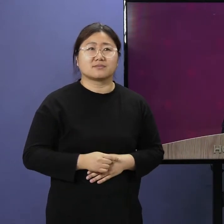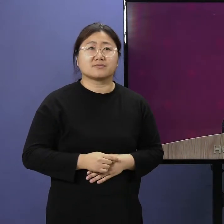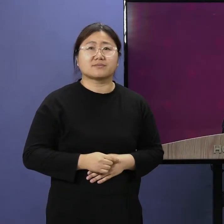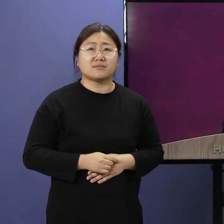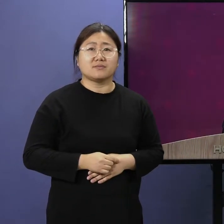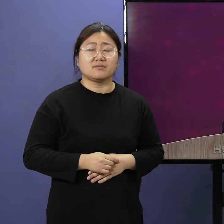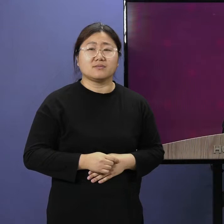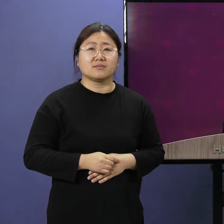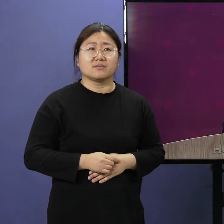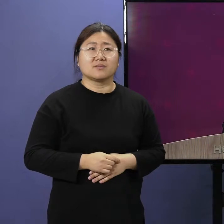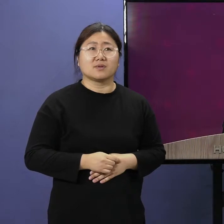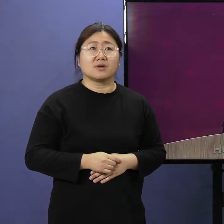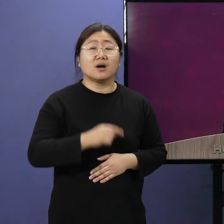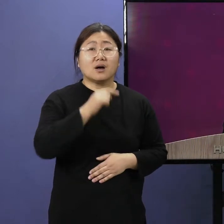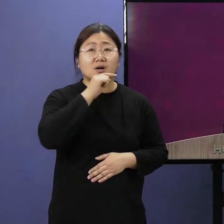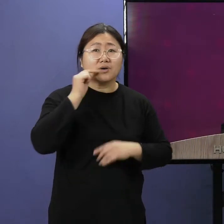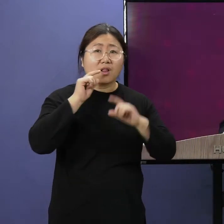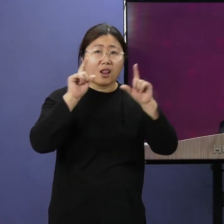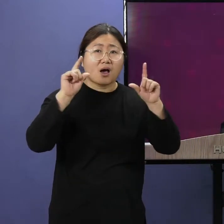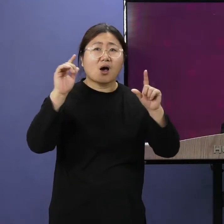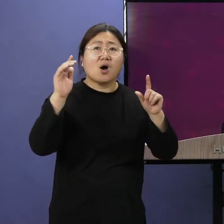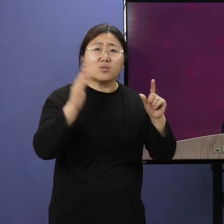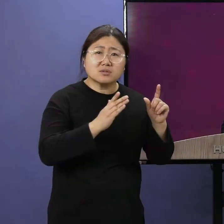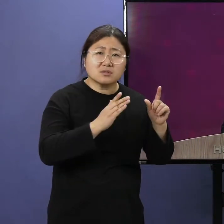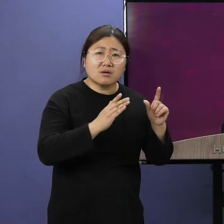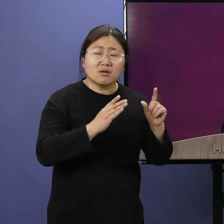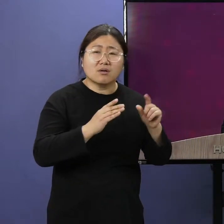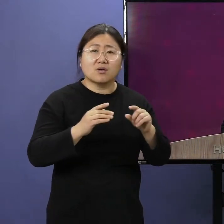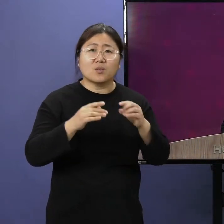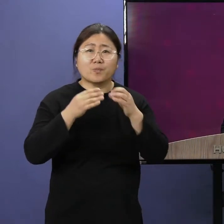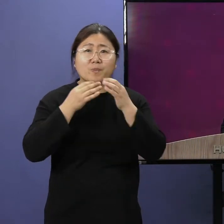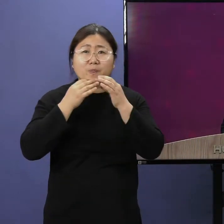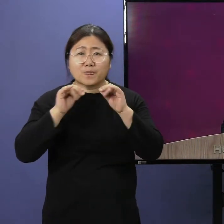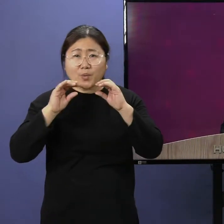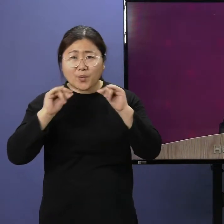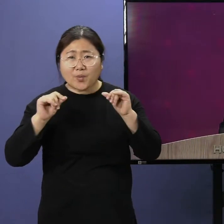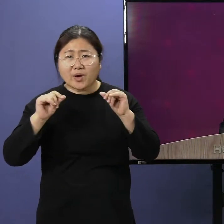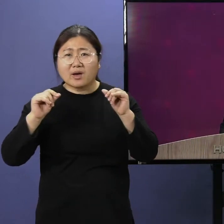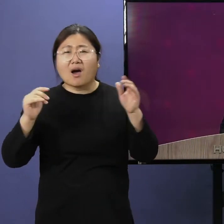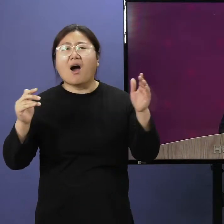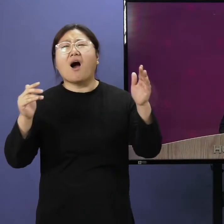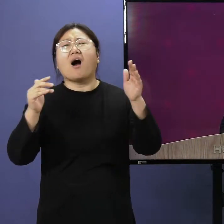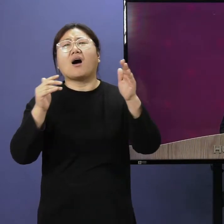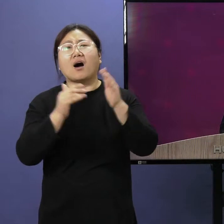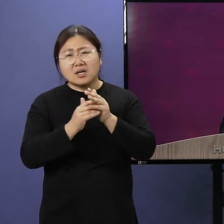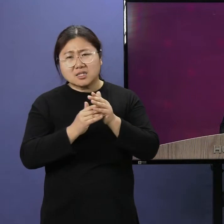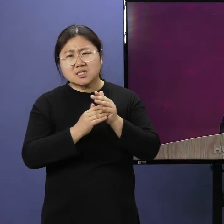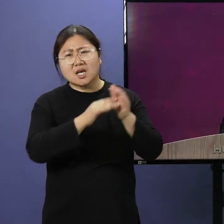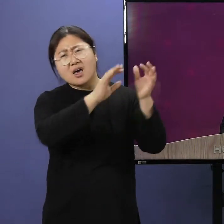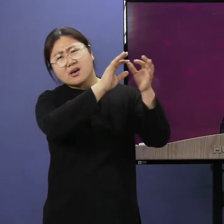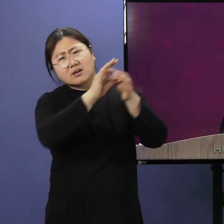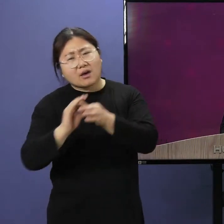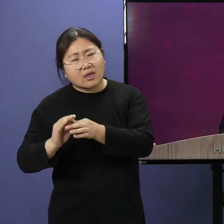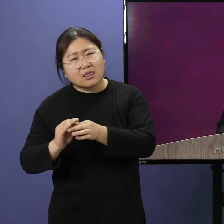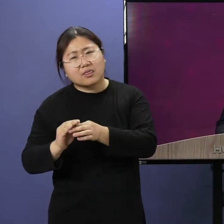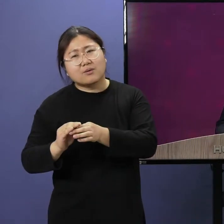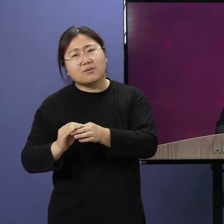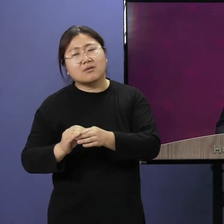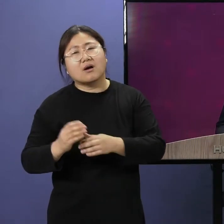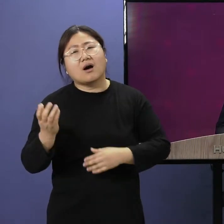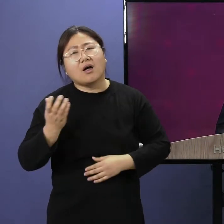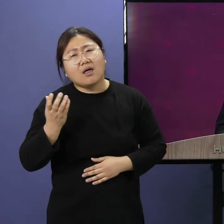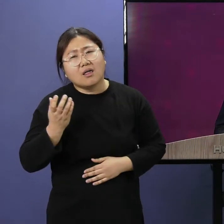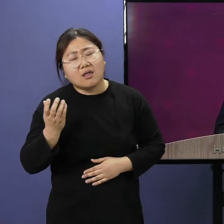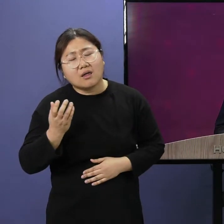지속되었습니다. 토요일 아침에 움직일 힘이 없어서 그저